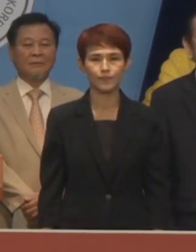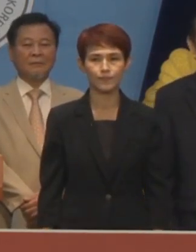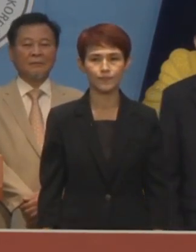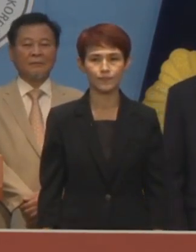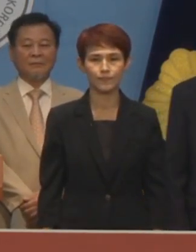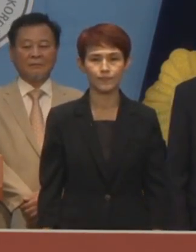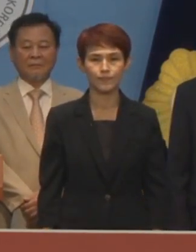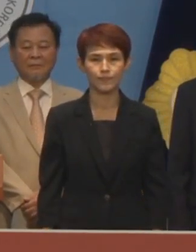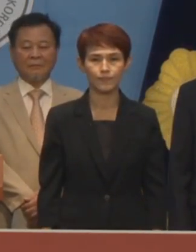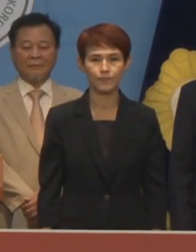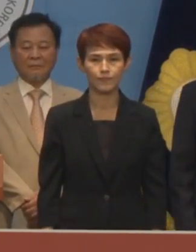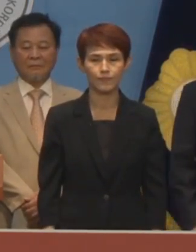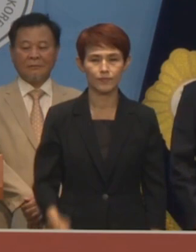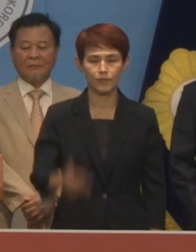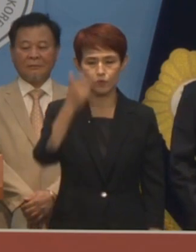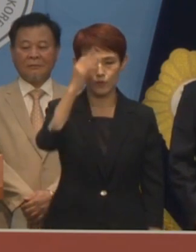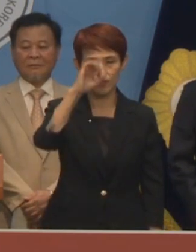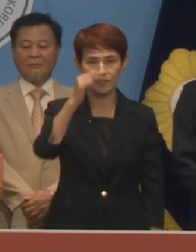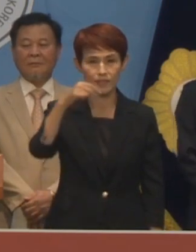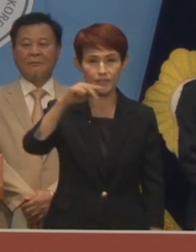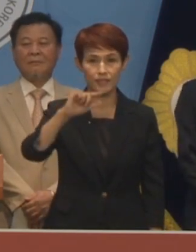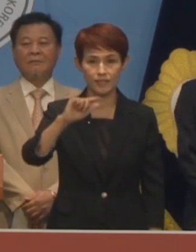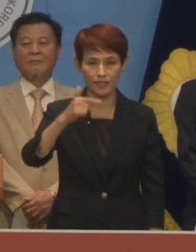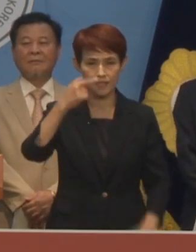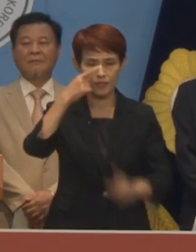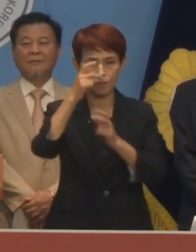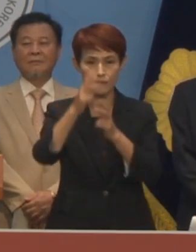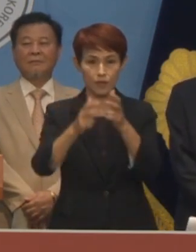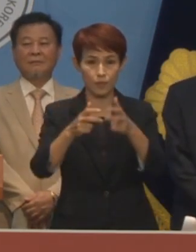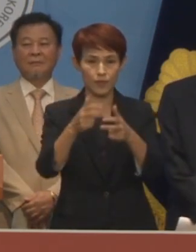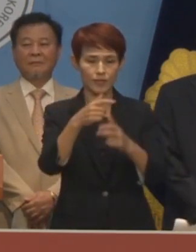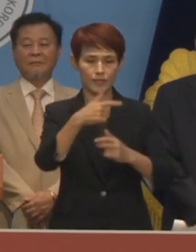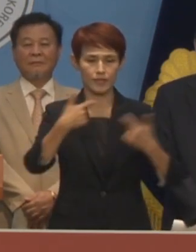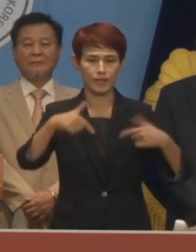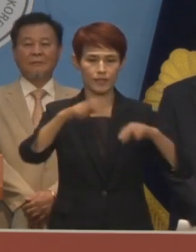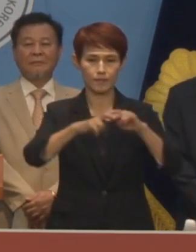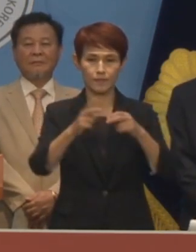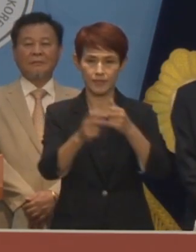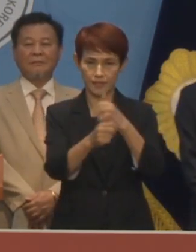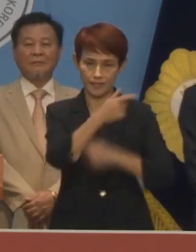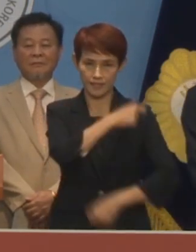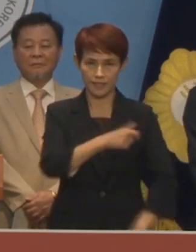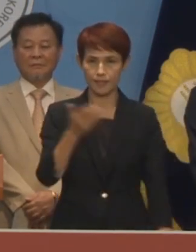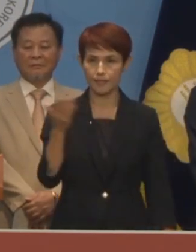예, 다음으로 최운산 장군 기념사업회 최성주 상임이사이십니다.